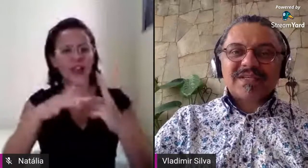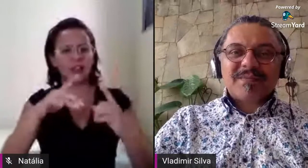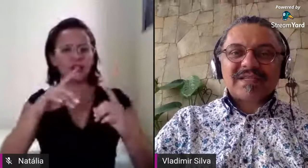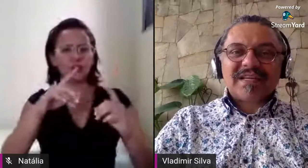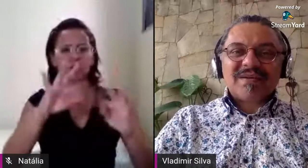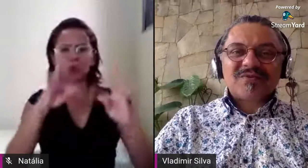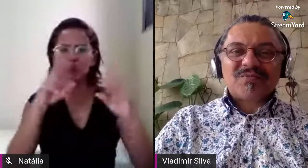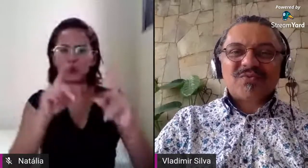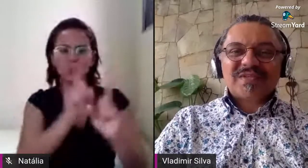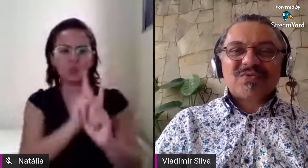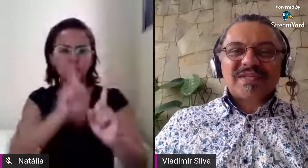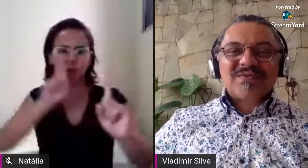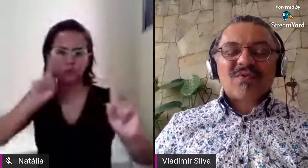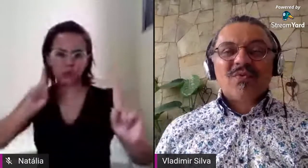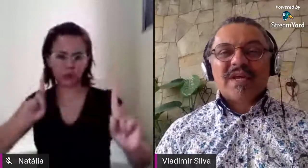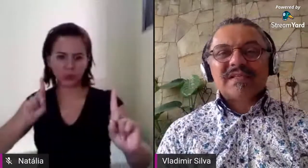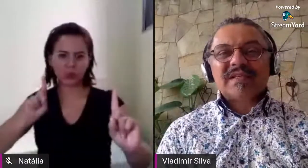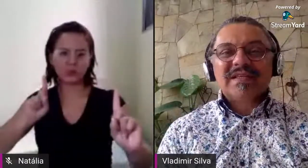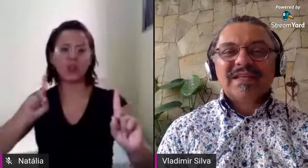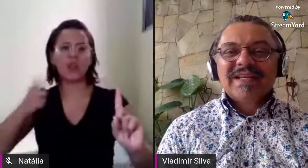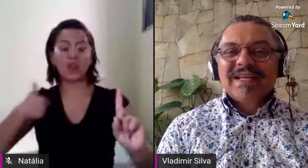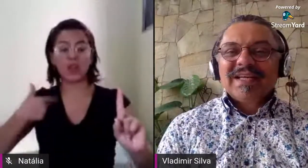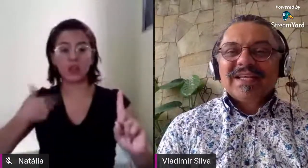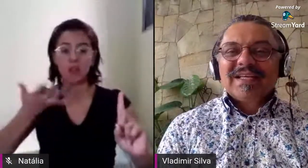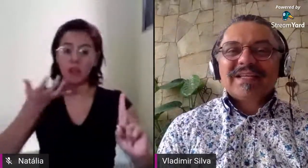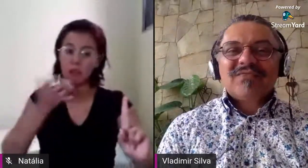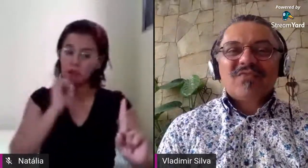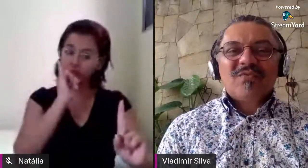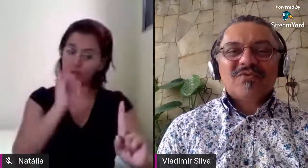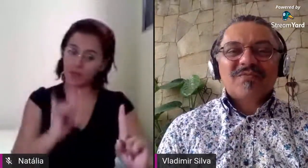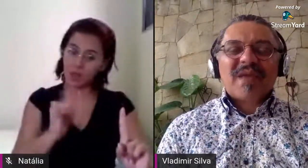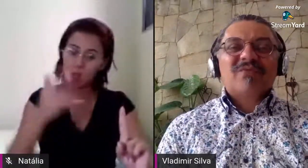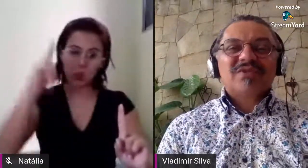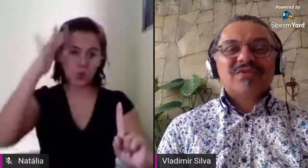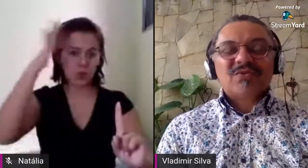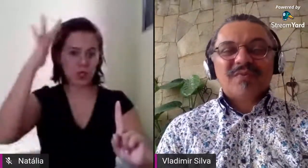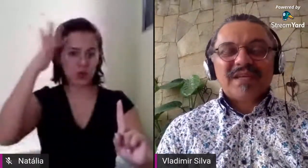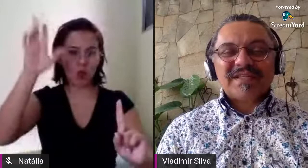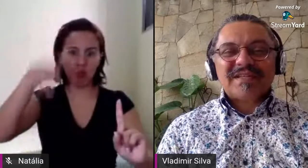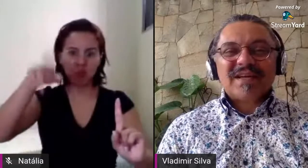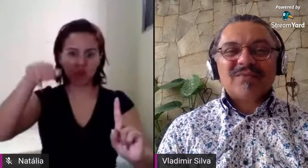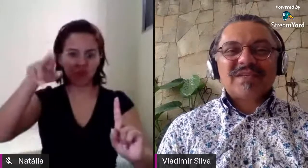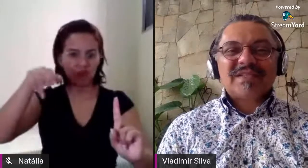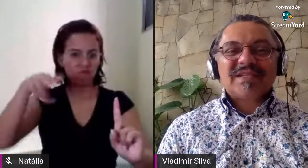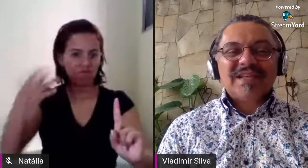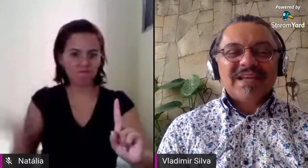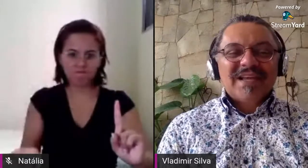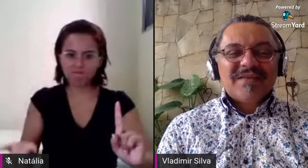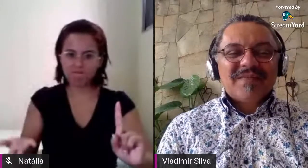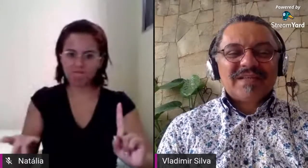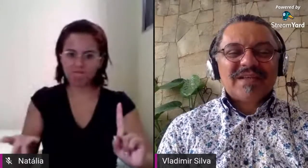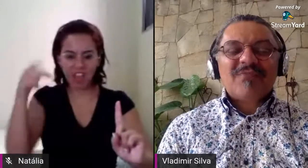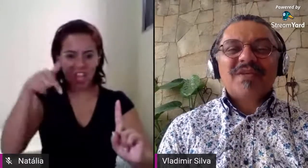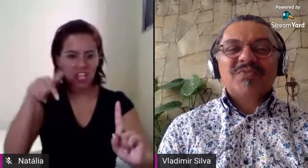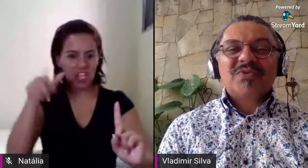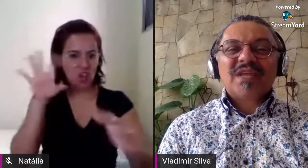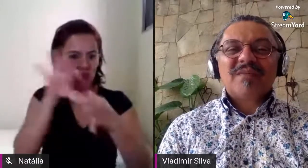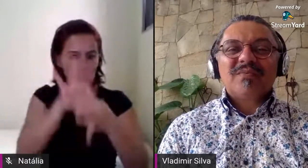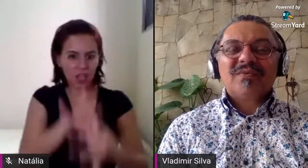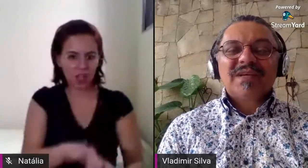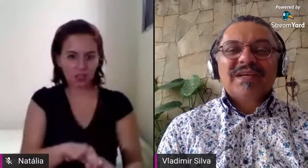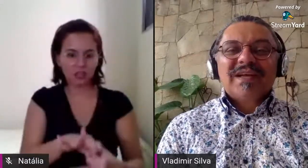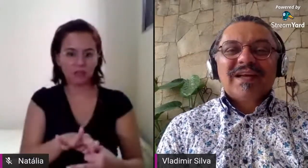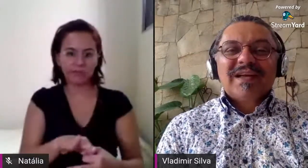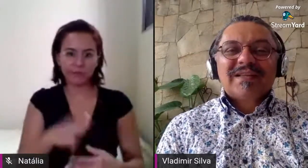nunca imaginamos que passaríamos por uma situação como essa e que fomos pegos de surpresa, digamos assim, mas que, ao